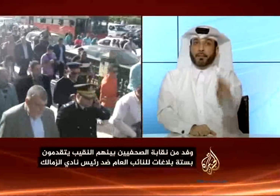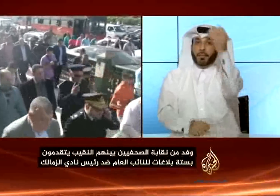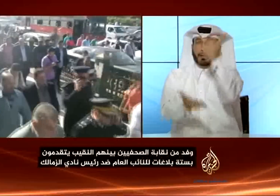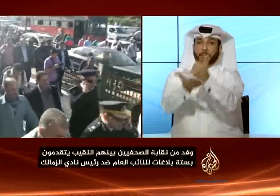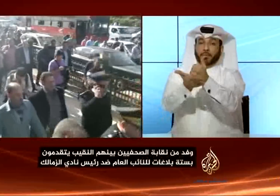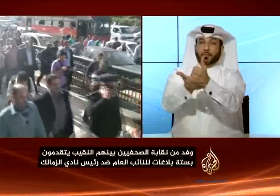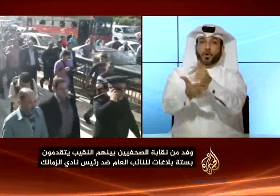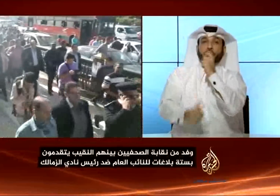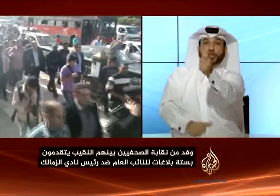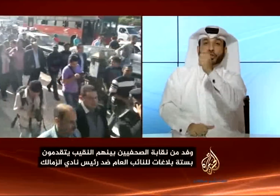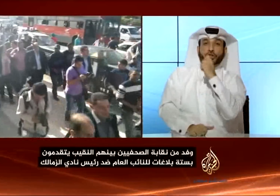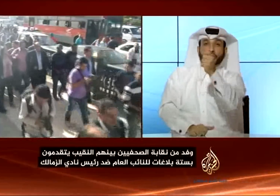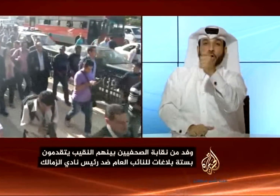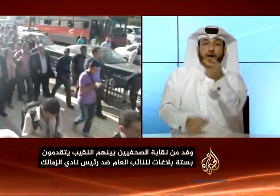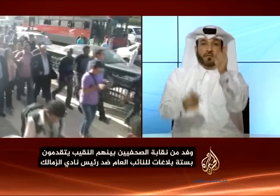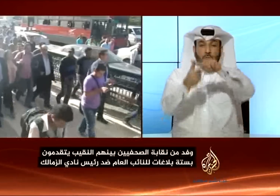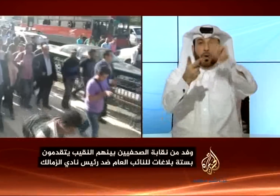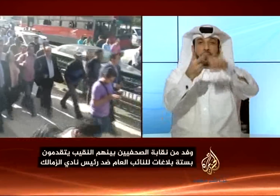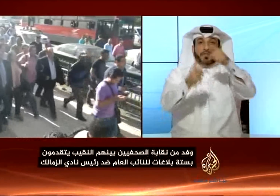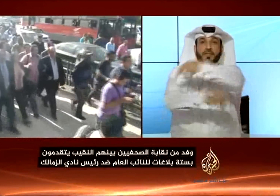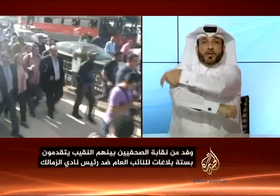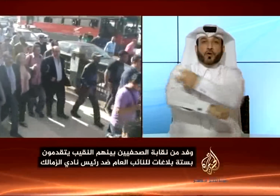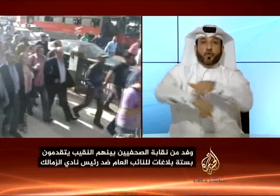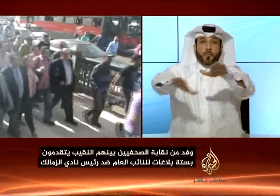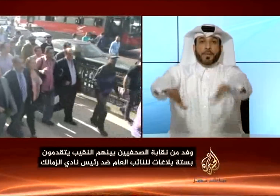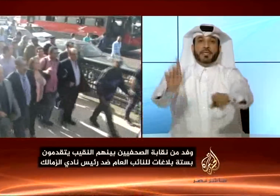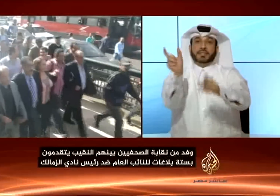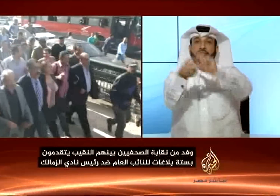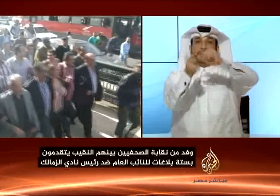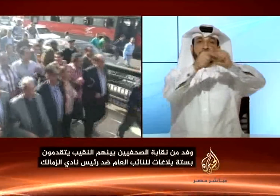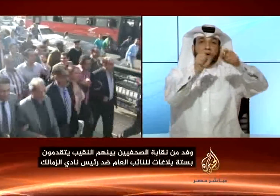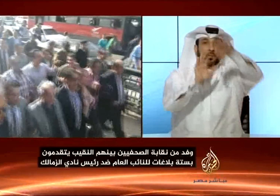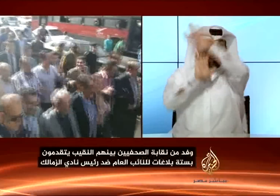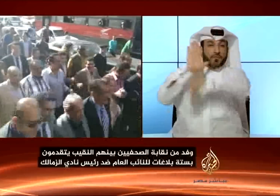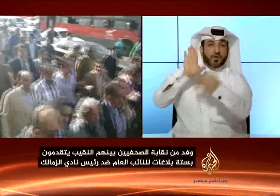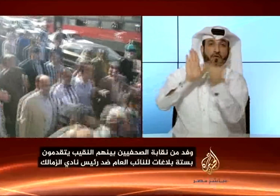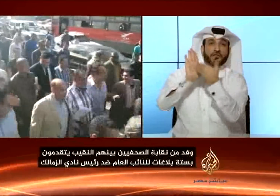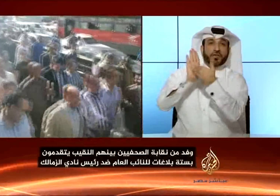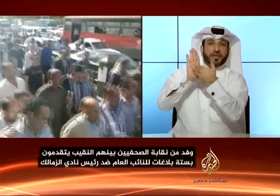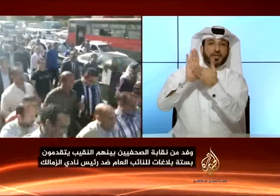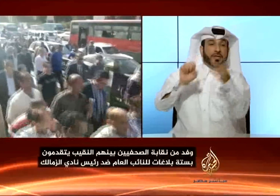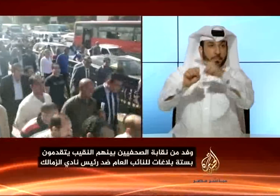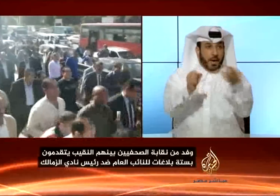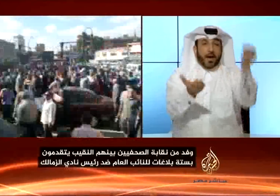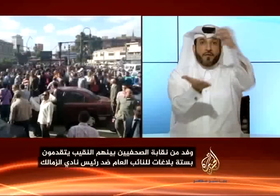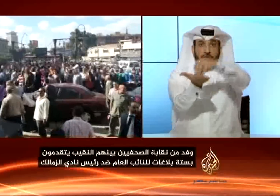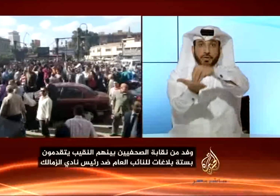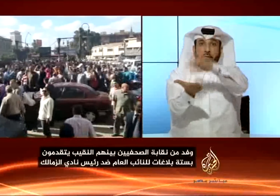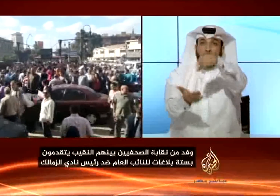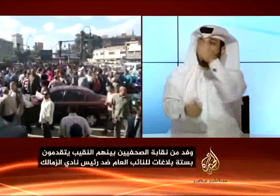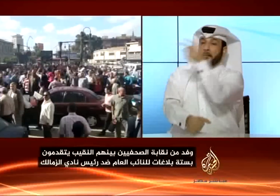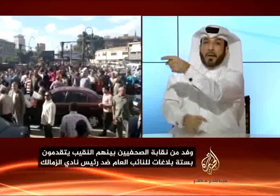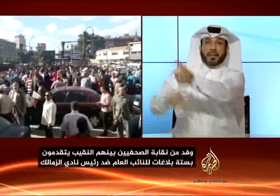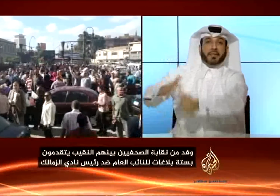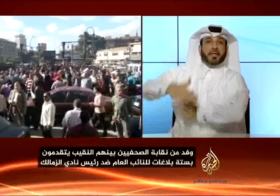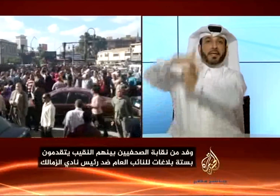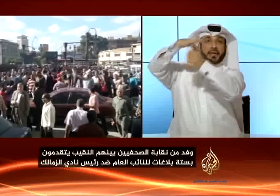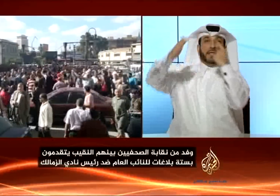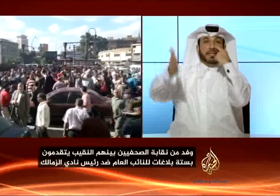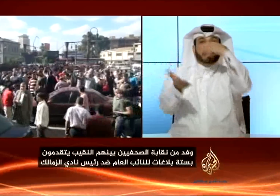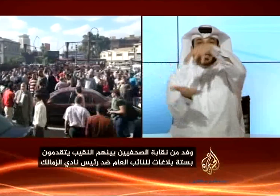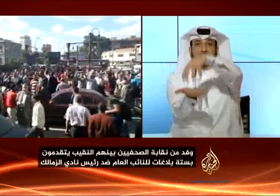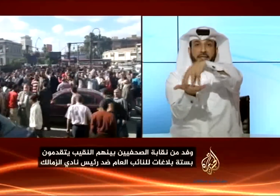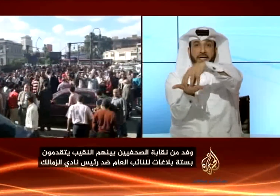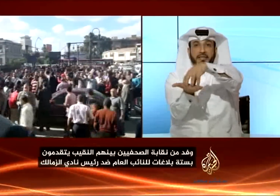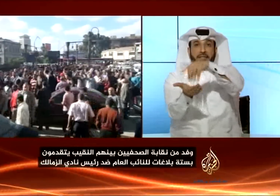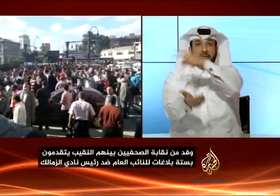للصحفيين واحد اعضاء مجلس النقابه بحسب الوفد كما تضمنت البلاغات اتهام منصور